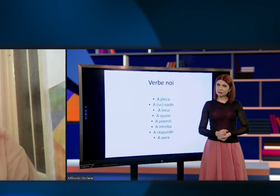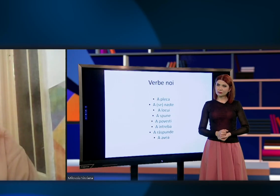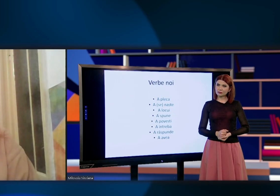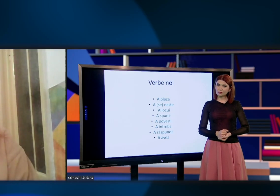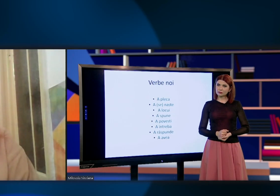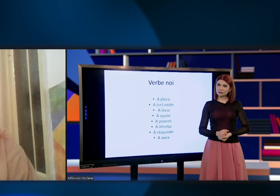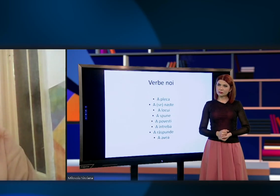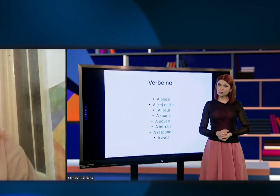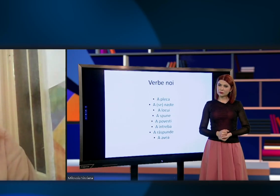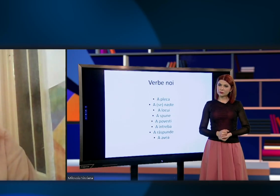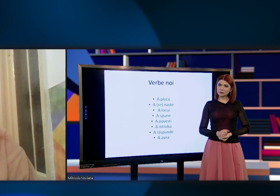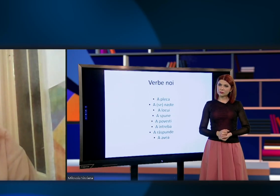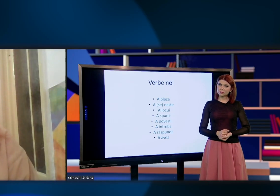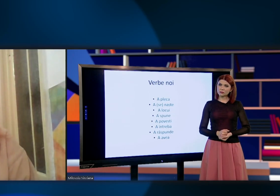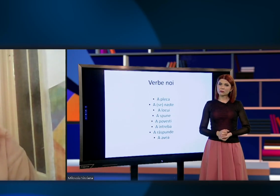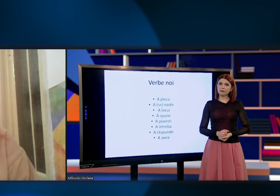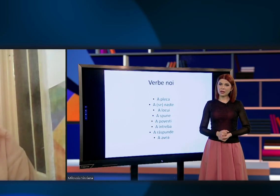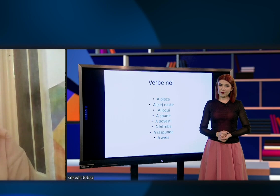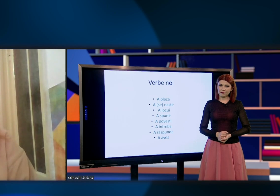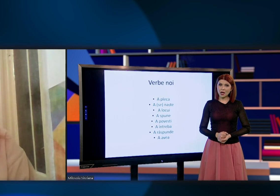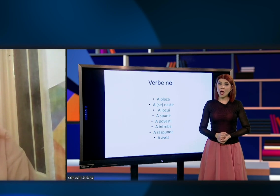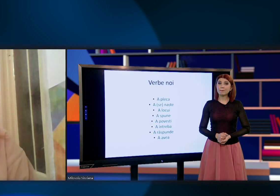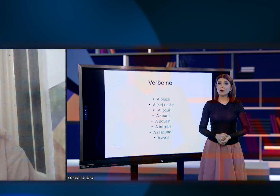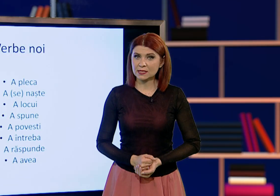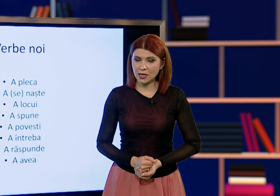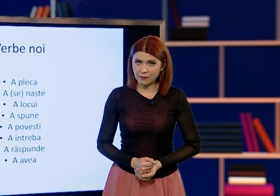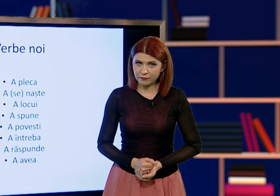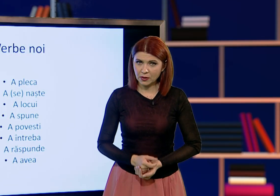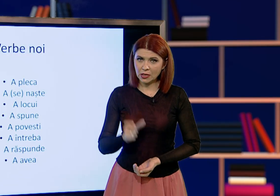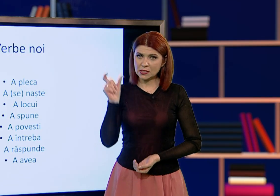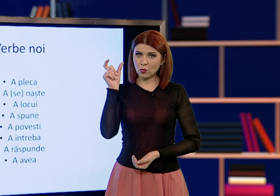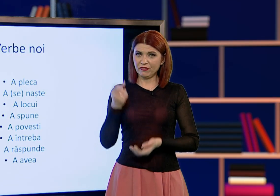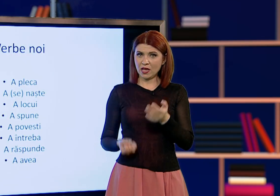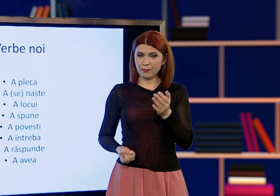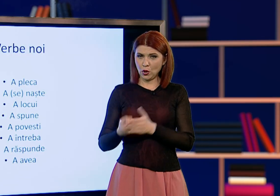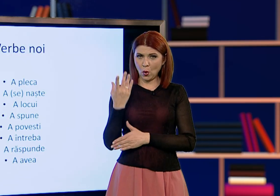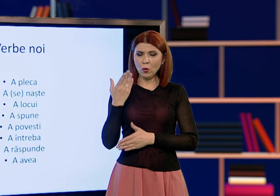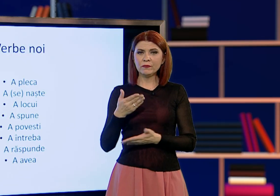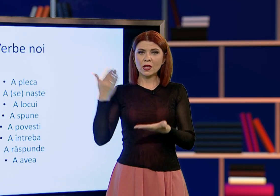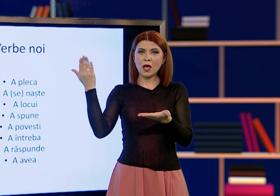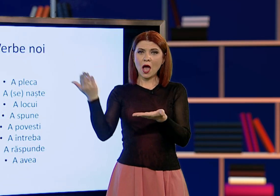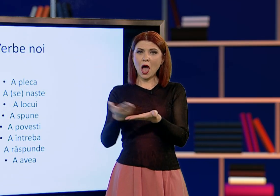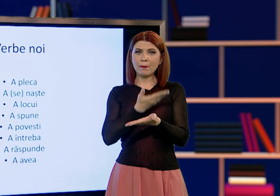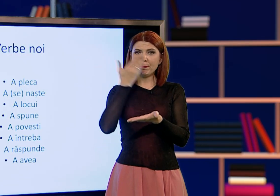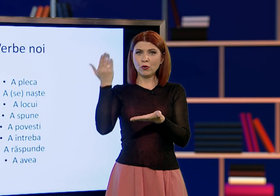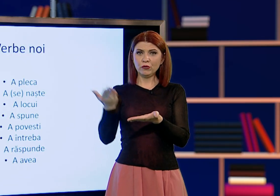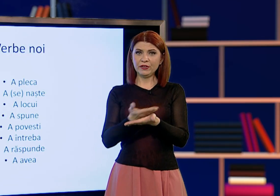el îmi spune bine a povesti este un verb nou a